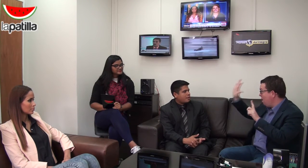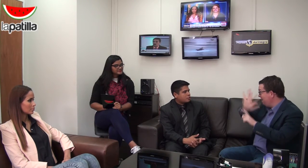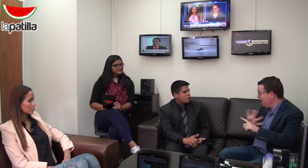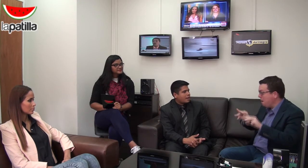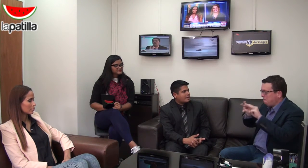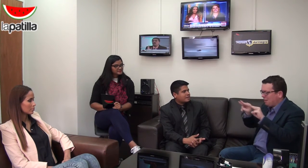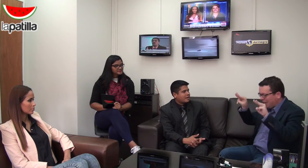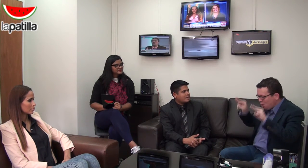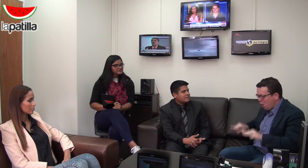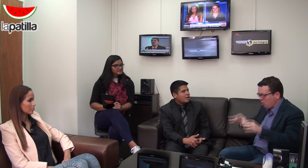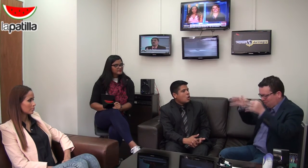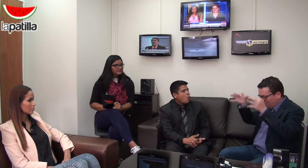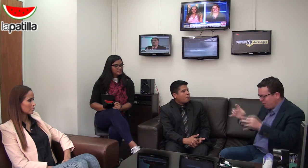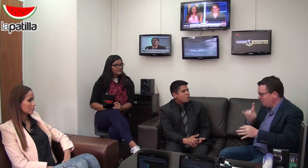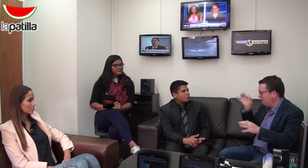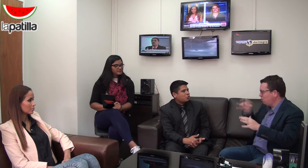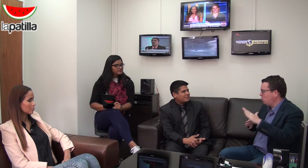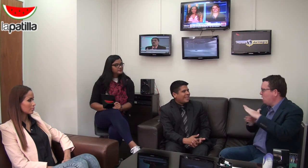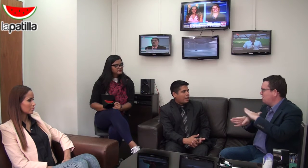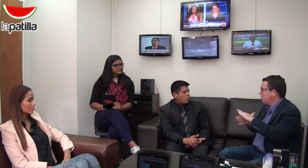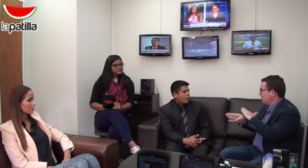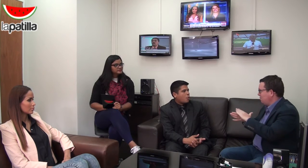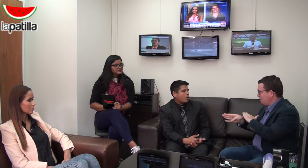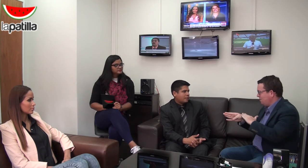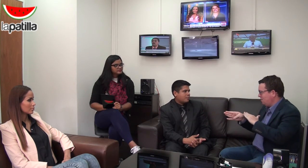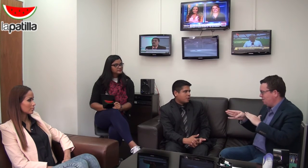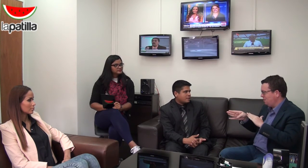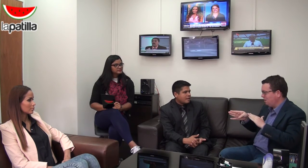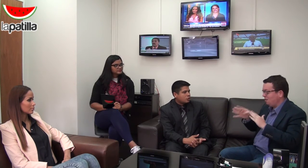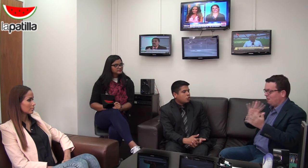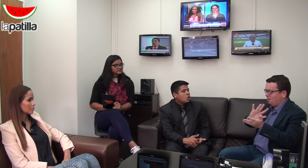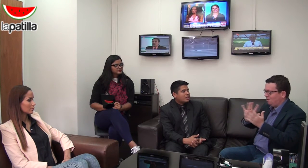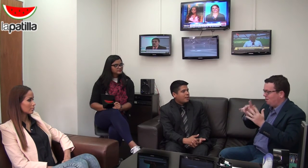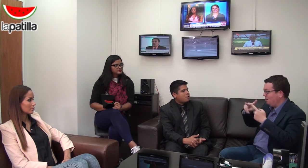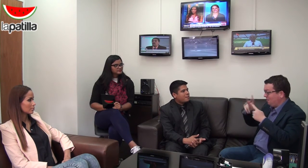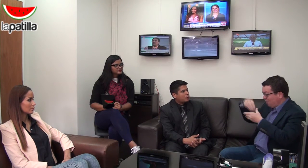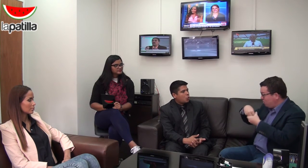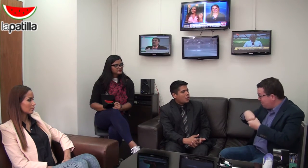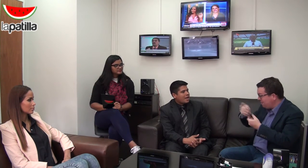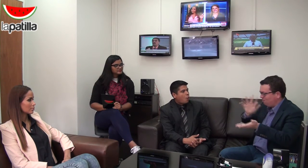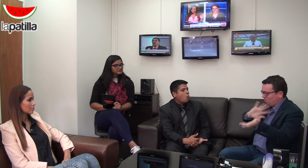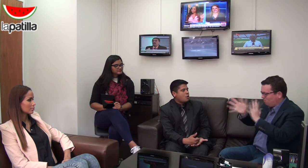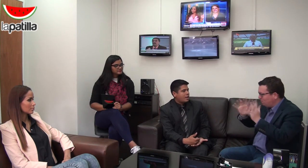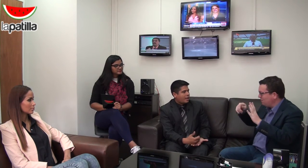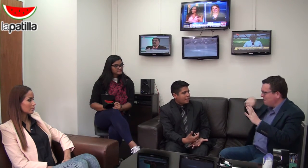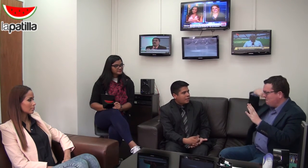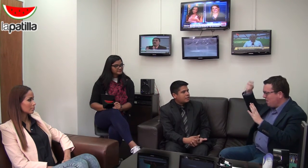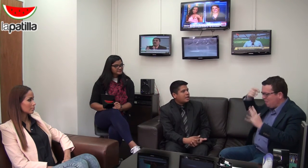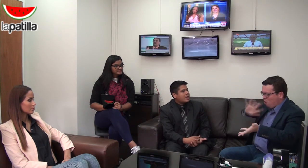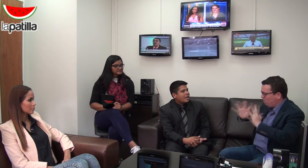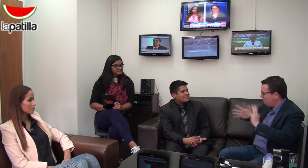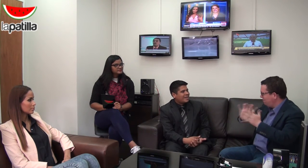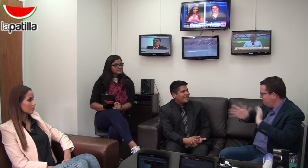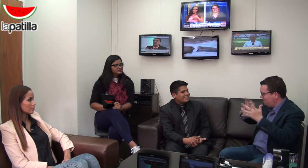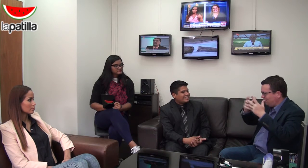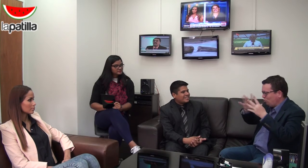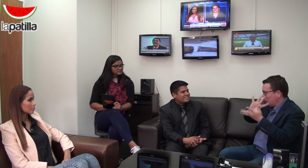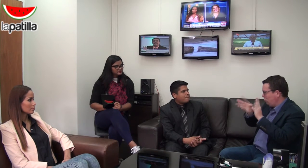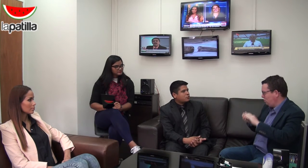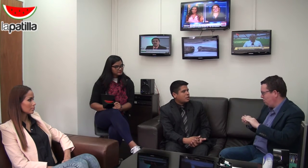Venezuela que se realiza un proyecto tal cual como el que estamos realizando. Tenemos una metodología única, inédita, que se garantiza 100%